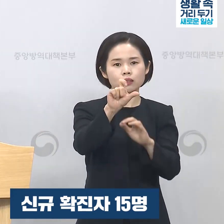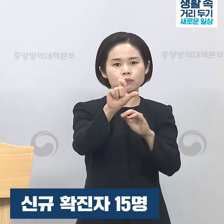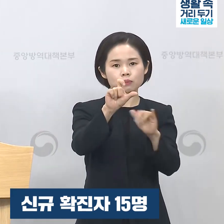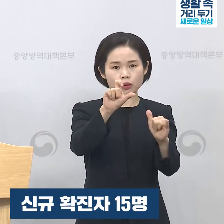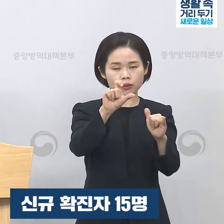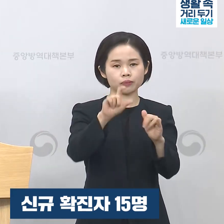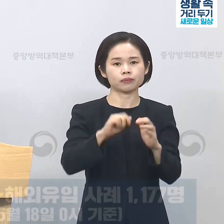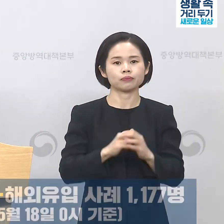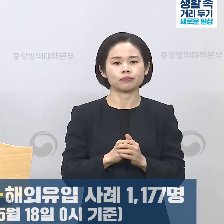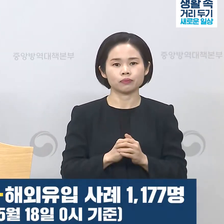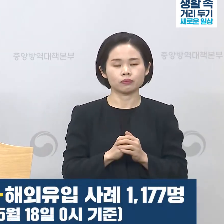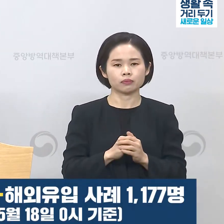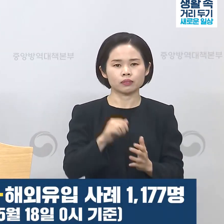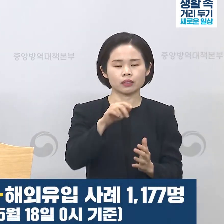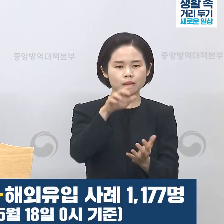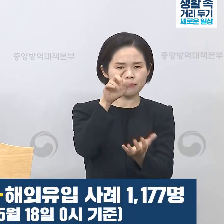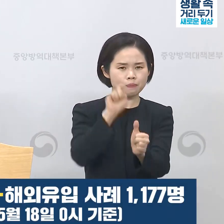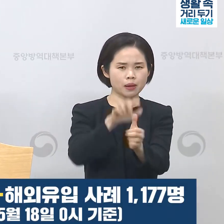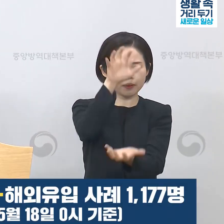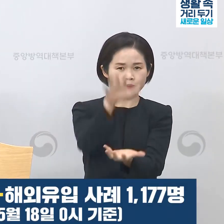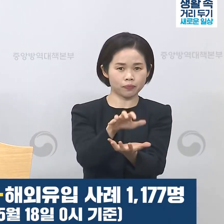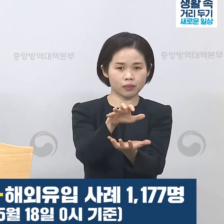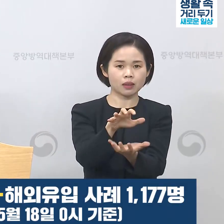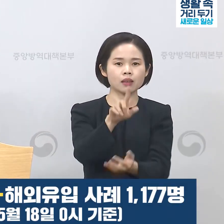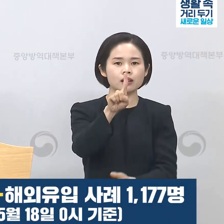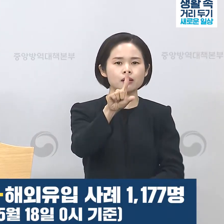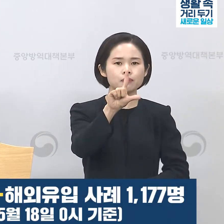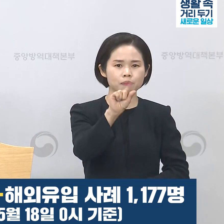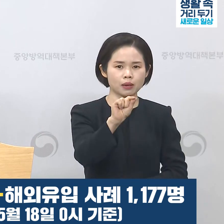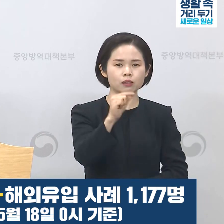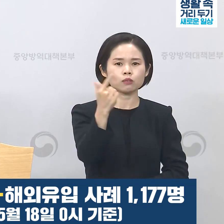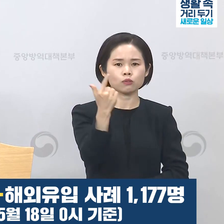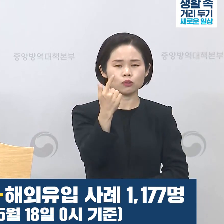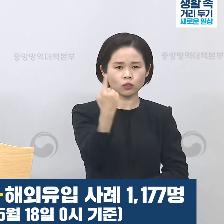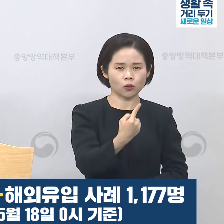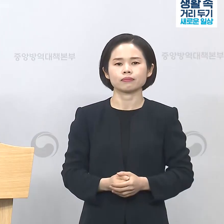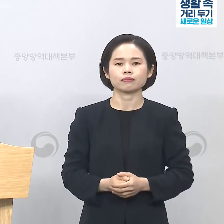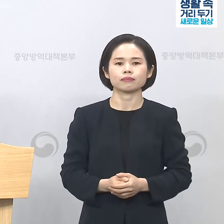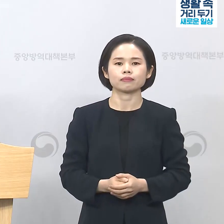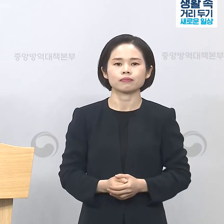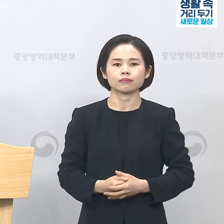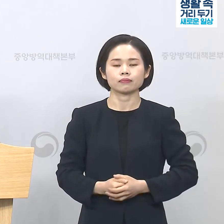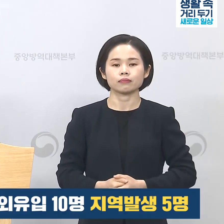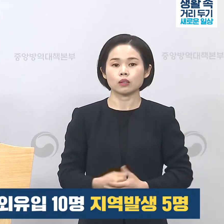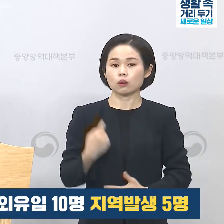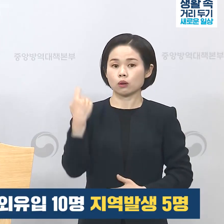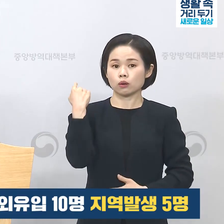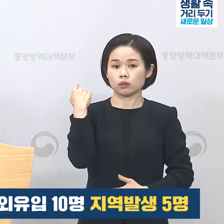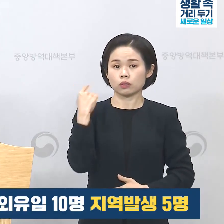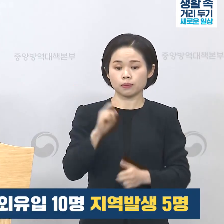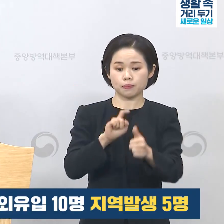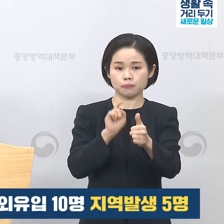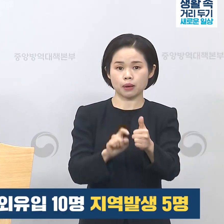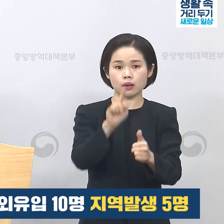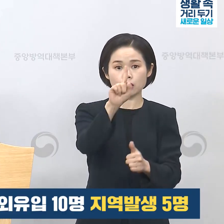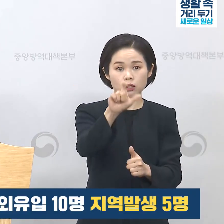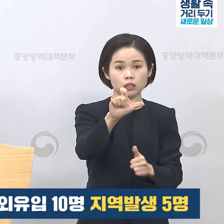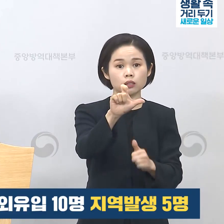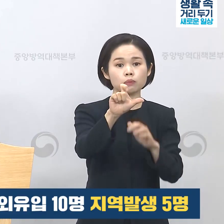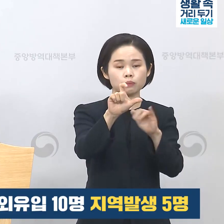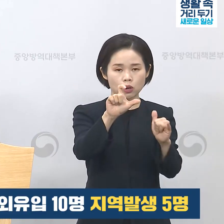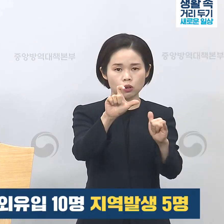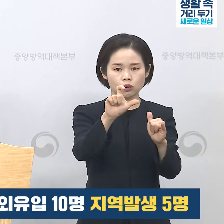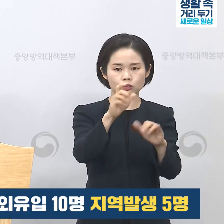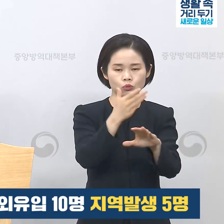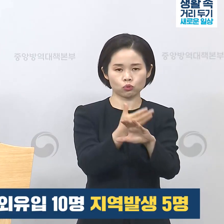15명 발생하여 총 누적 확진자 수는 11,065명입니다. 어제 신규로 확진된 15명